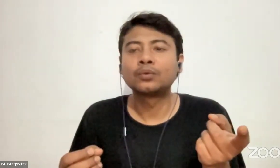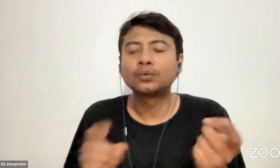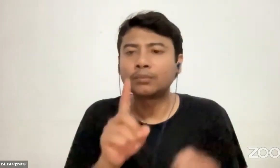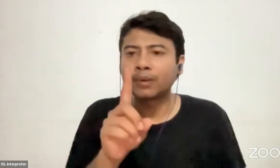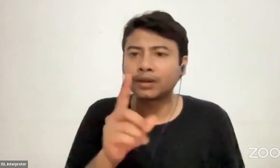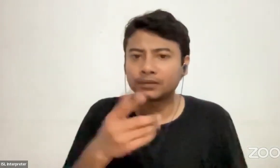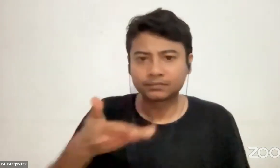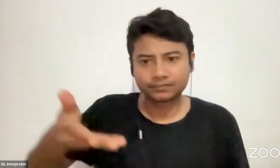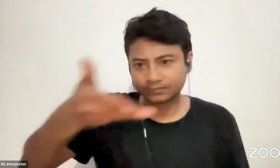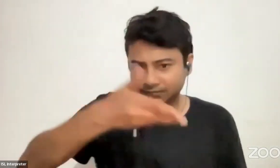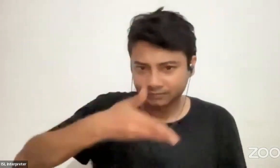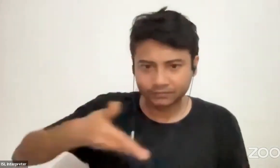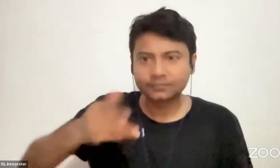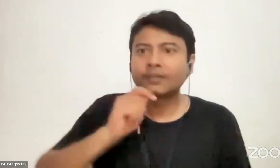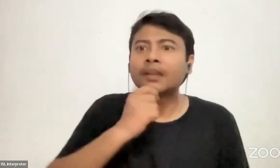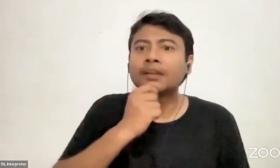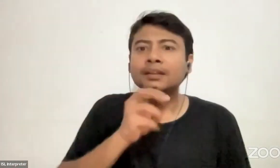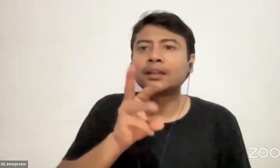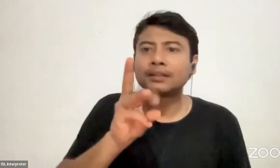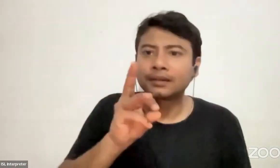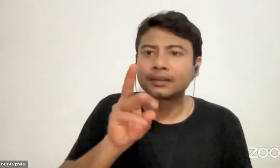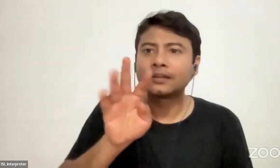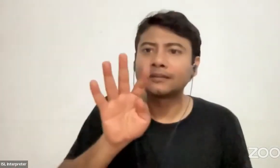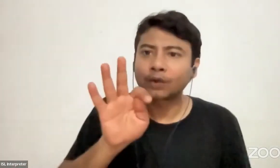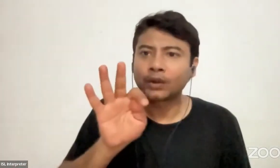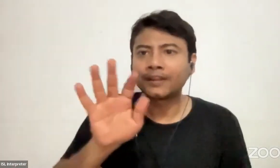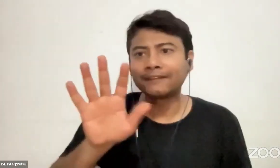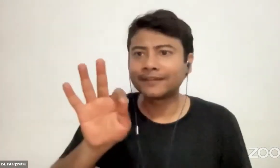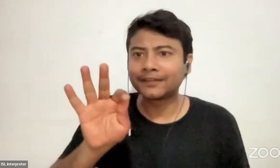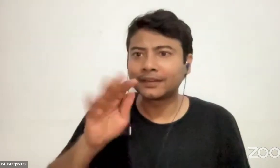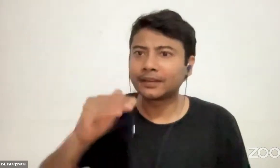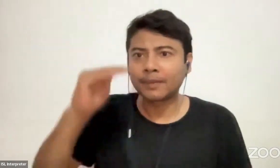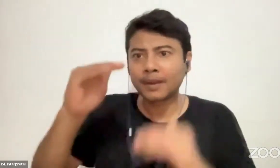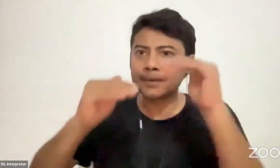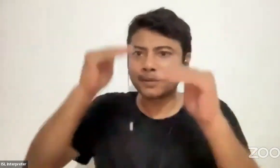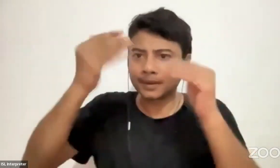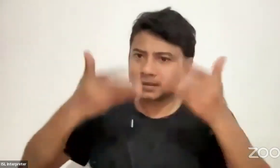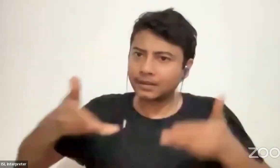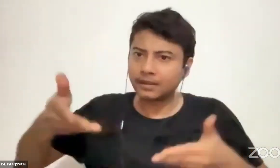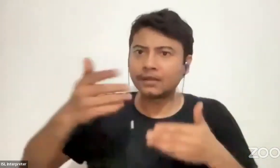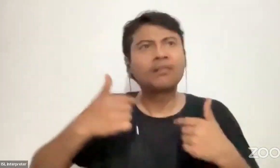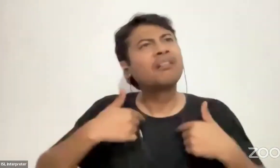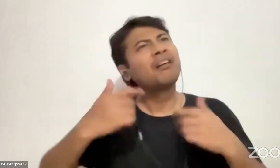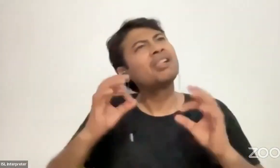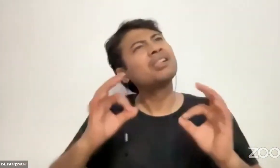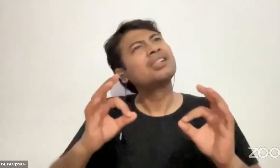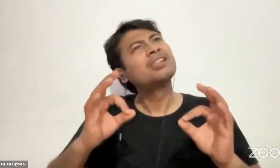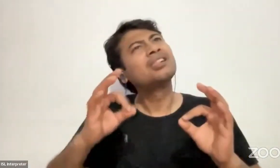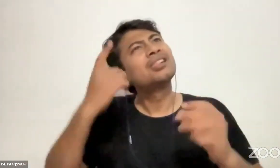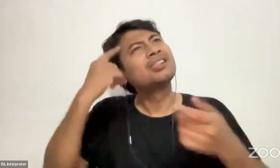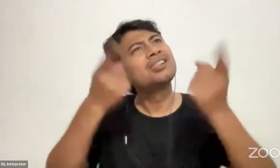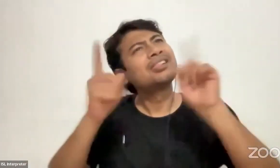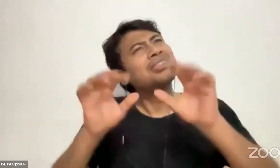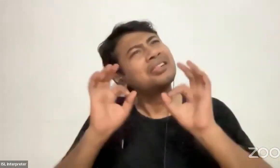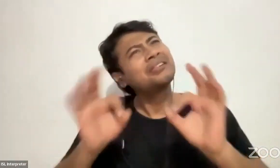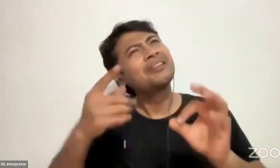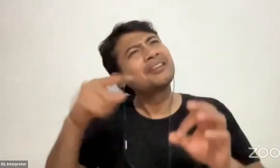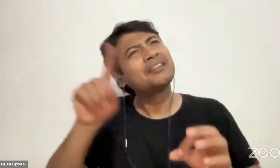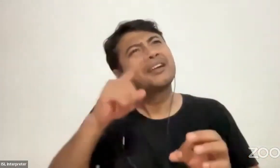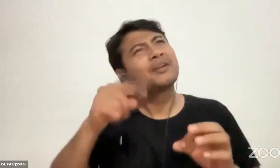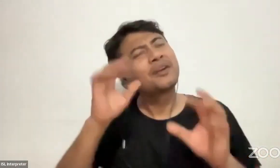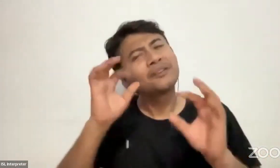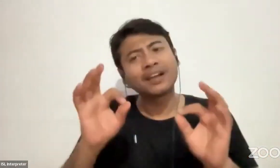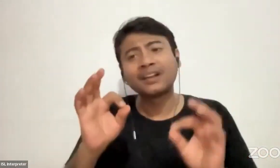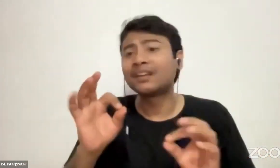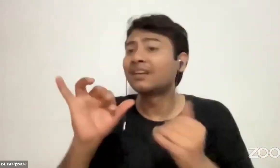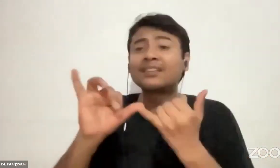तो बुद्धि हो गई, लेकिन भगवान कह रहे हैं नहीं, इनकी बुद्धि इनकी भौतिक इच्छाओं के द्वारा हर ली गई